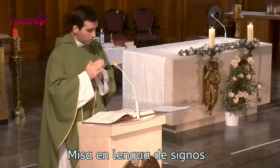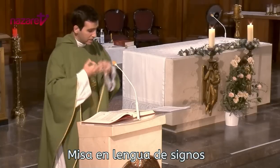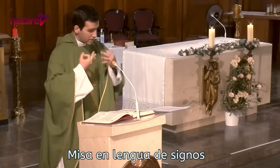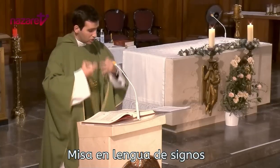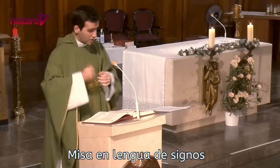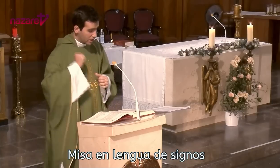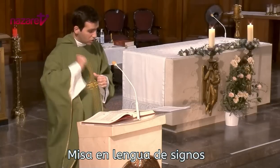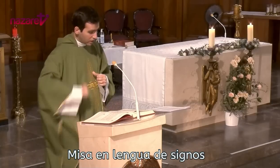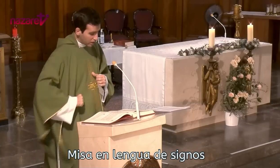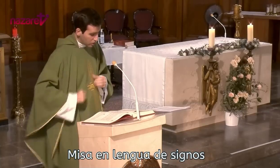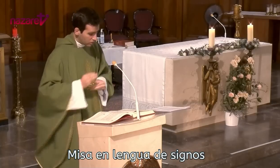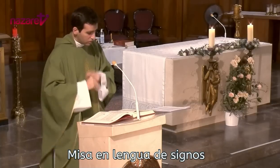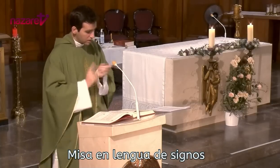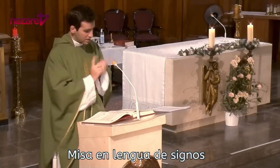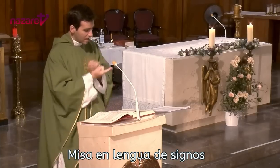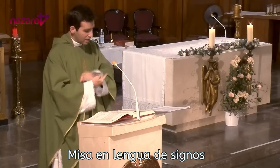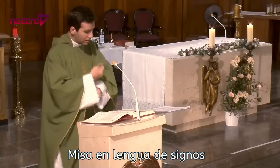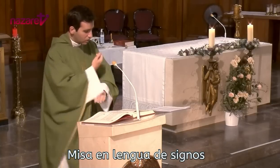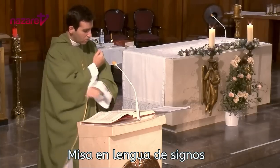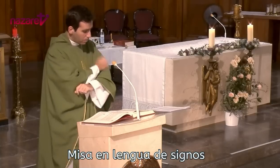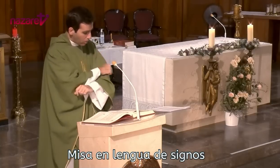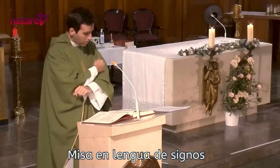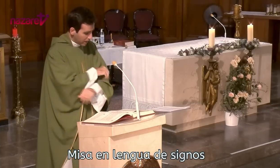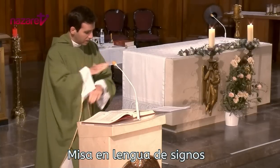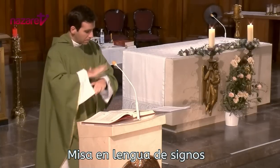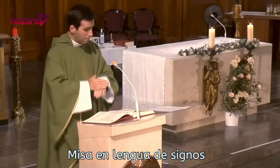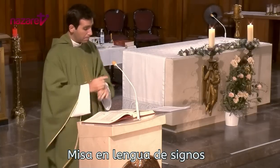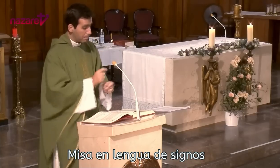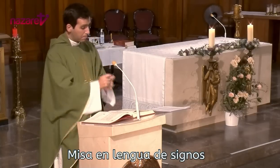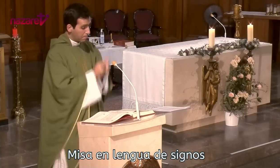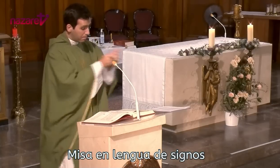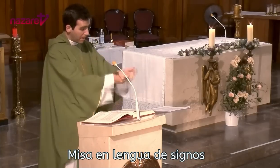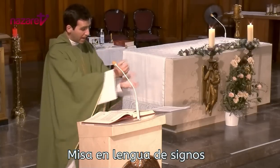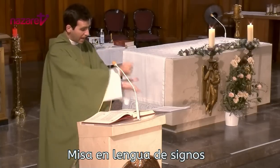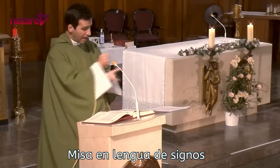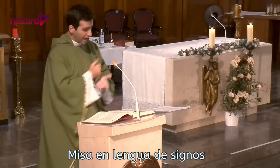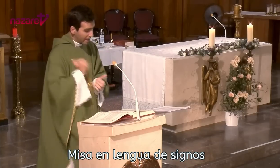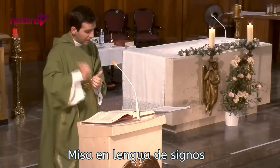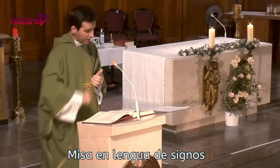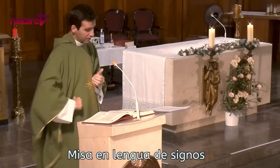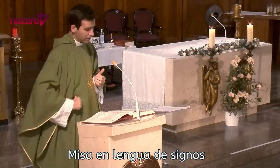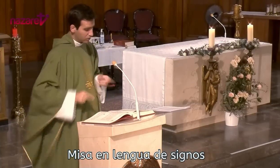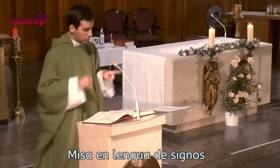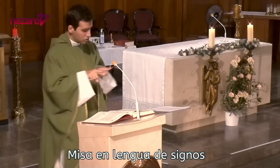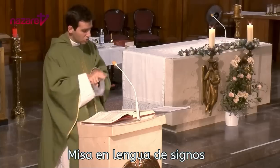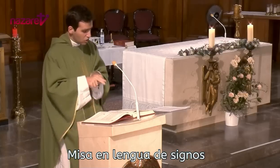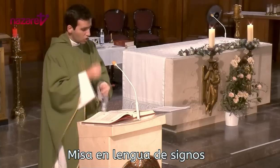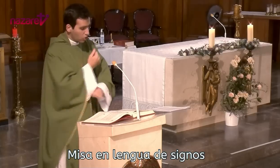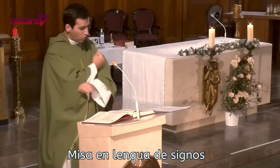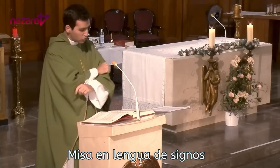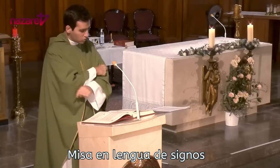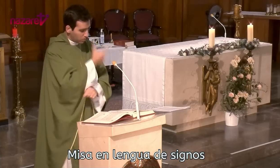Jesucristo, siendo rico, se hizo pobre para enriquecernos con su